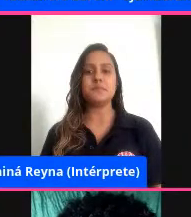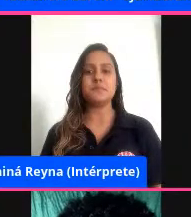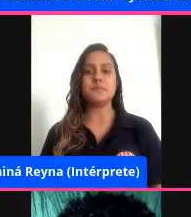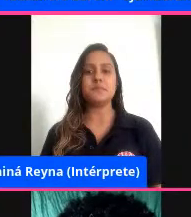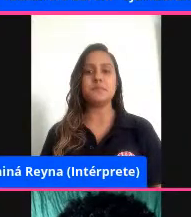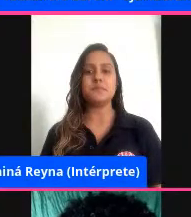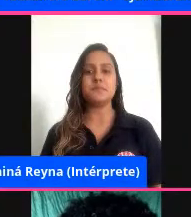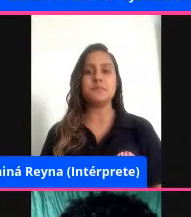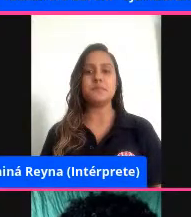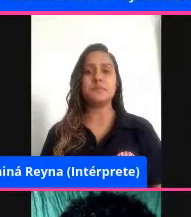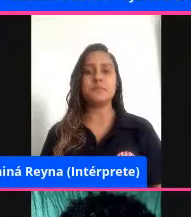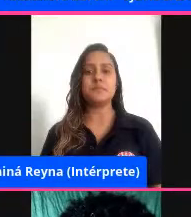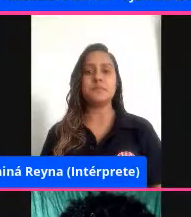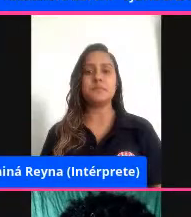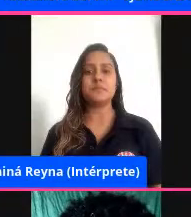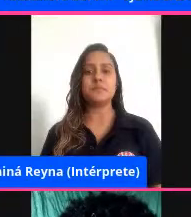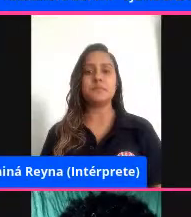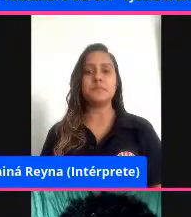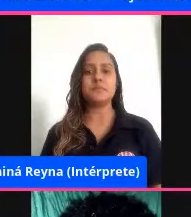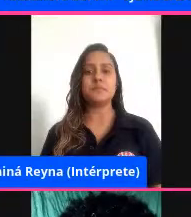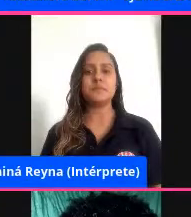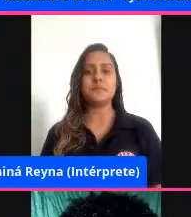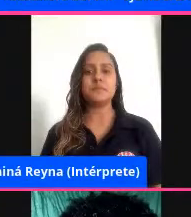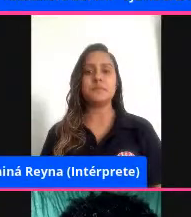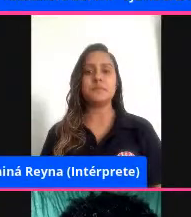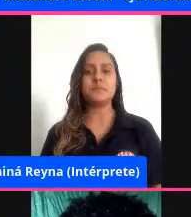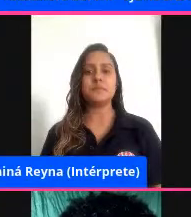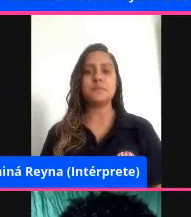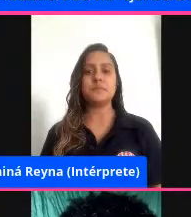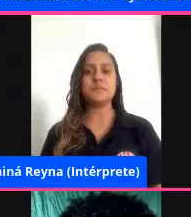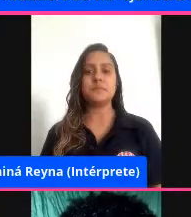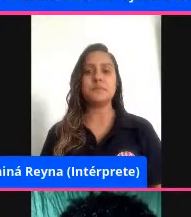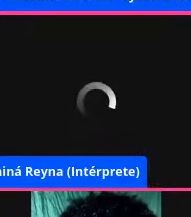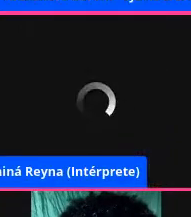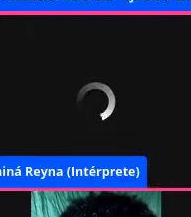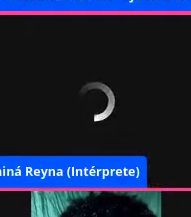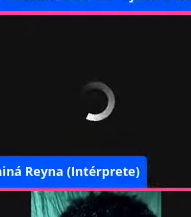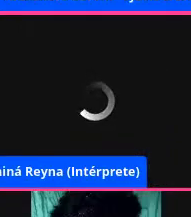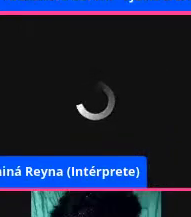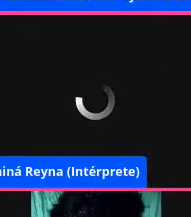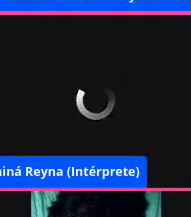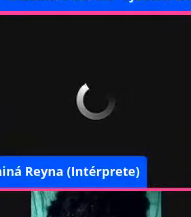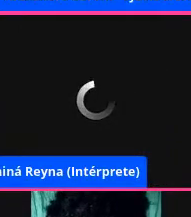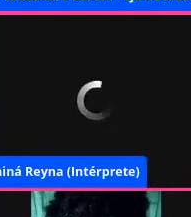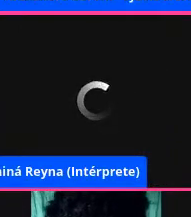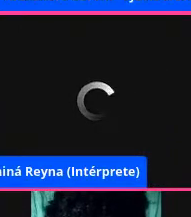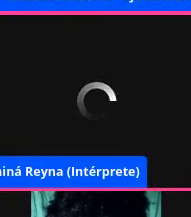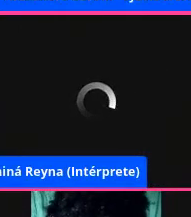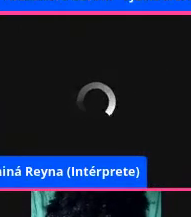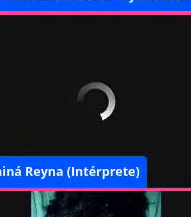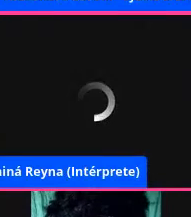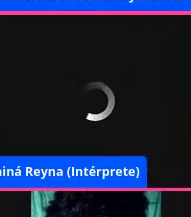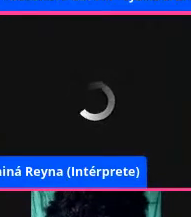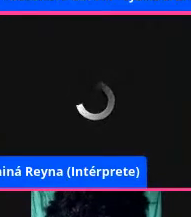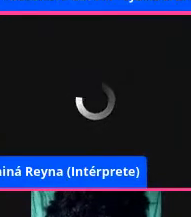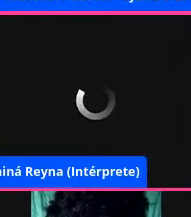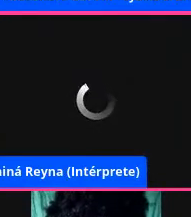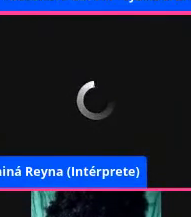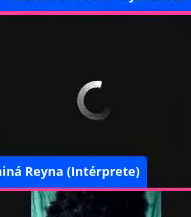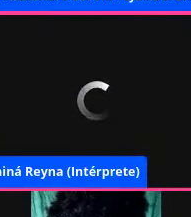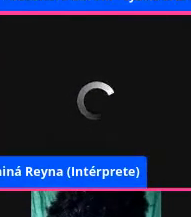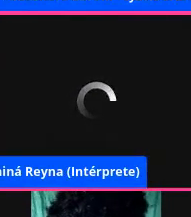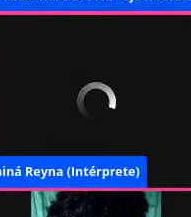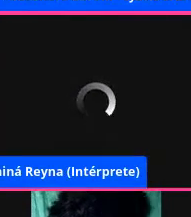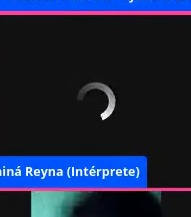mestre em mecatrônica, fundadora e coordenadora do grupo de pesquisa e do Grupo de Pesquisa em Sistema e Automação Mecatrônica, e atualmente estou na Diretoria